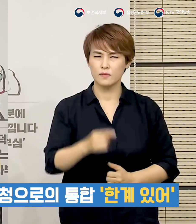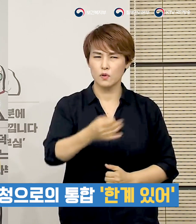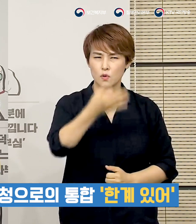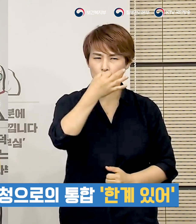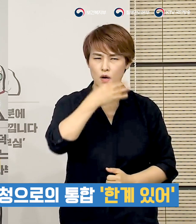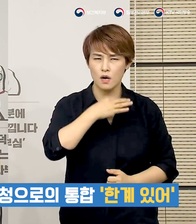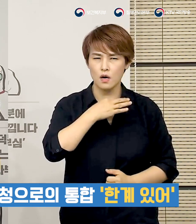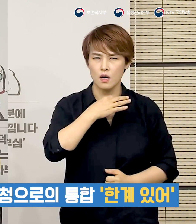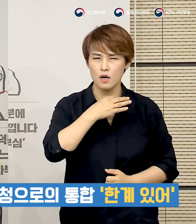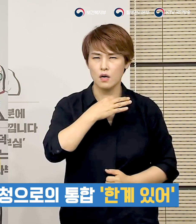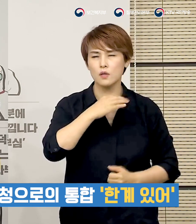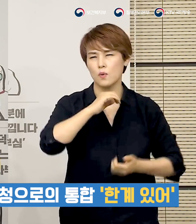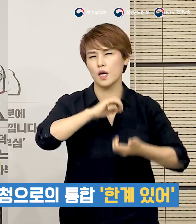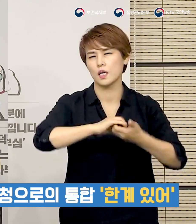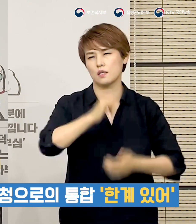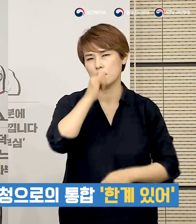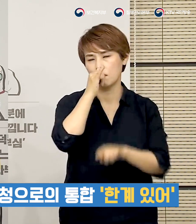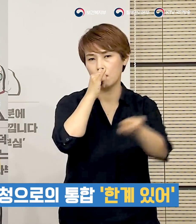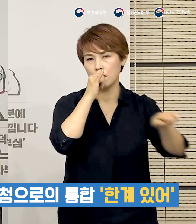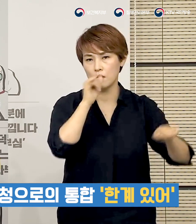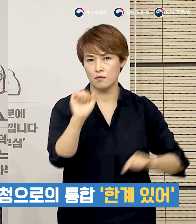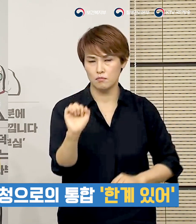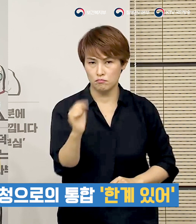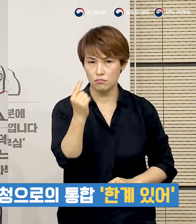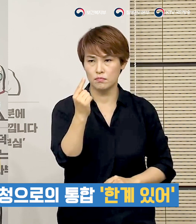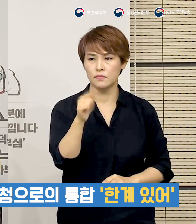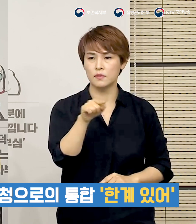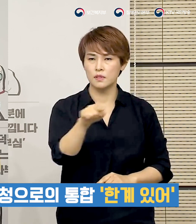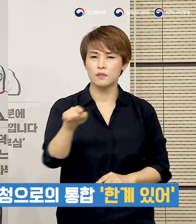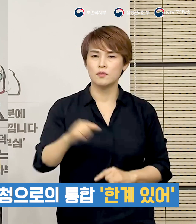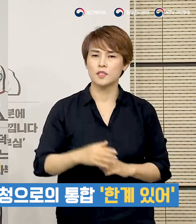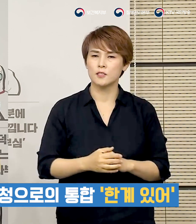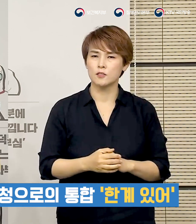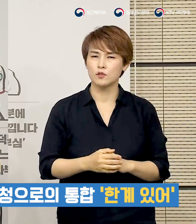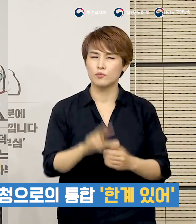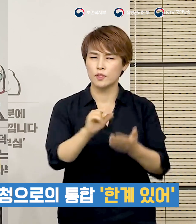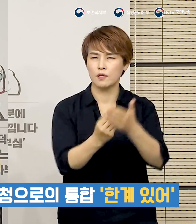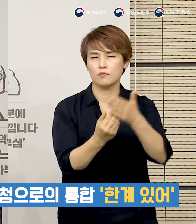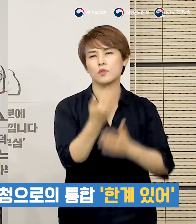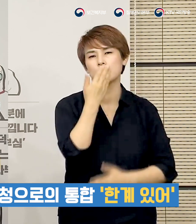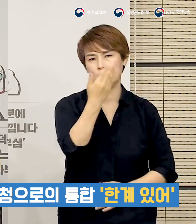한계들이 있고 실행에 있어서도 굉장히 이런 문제를